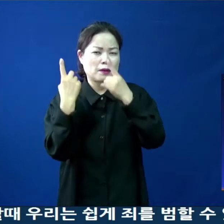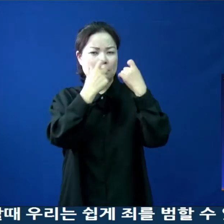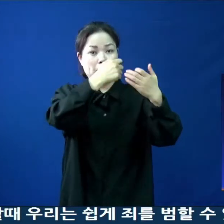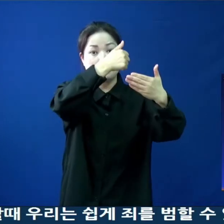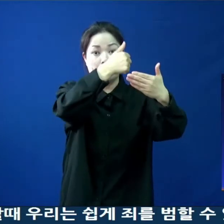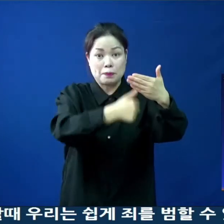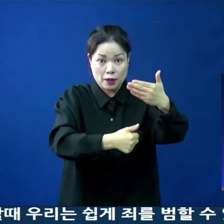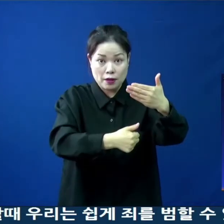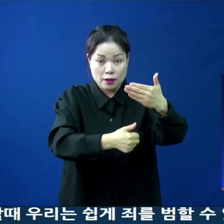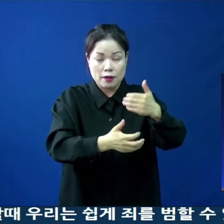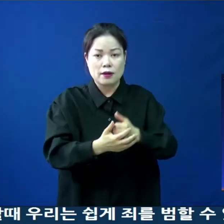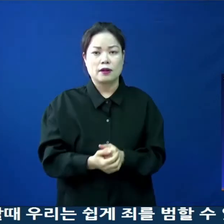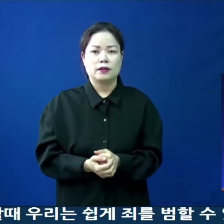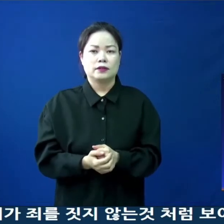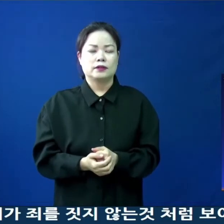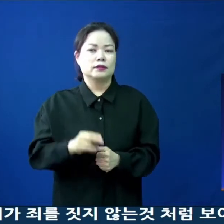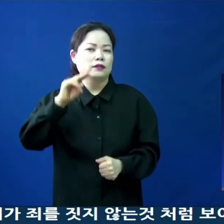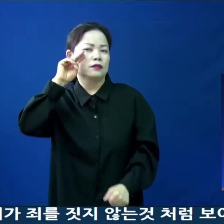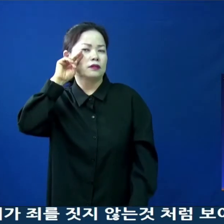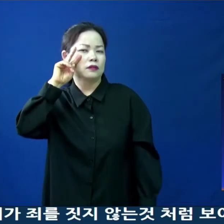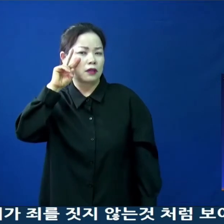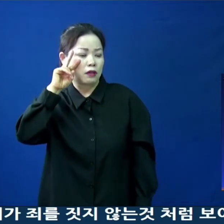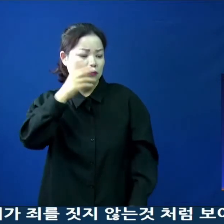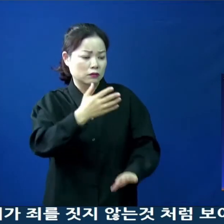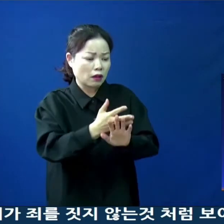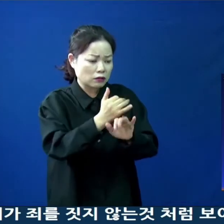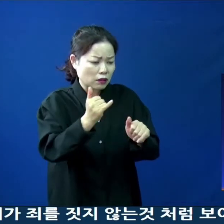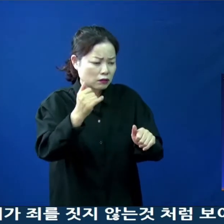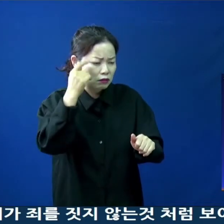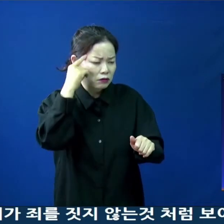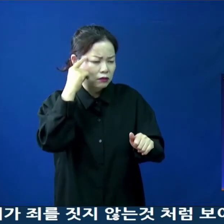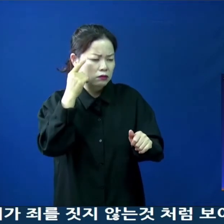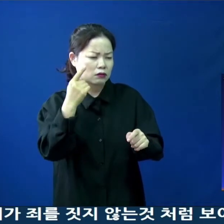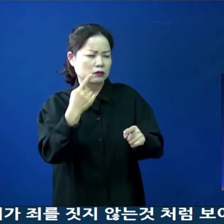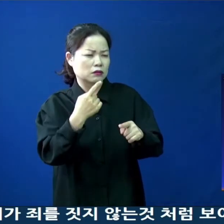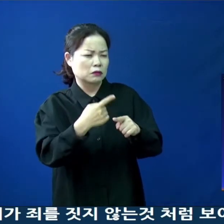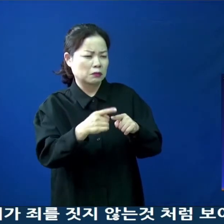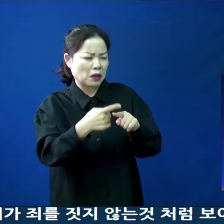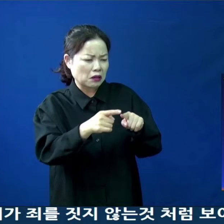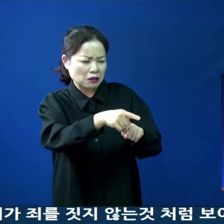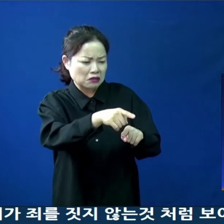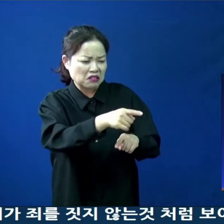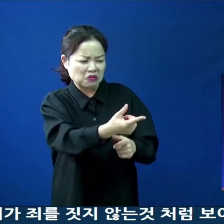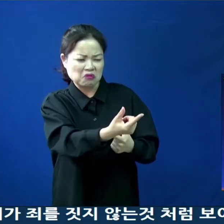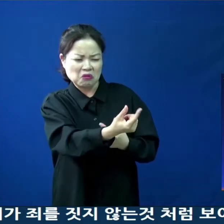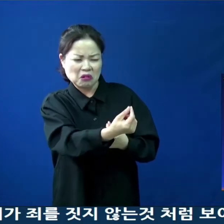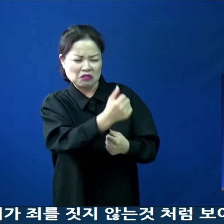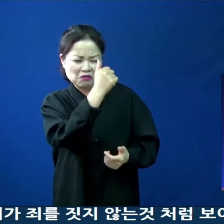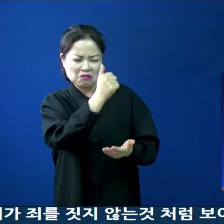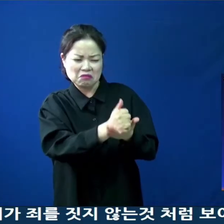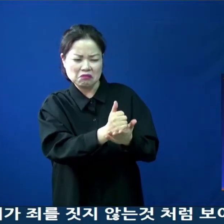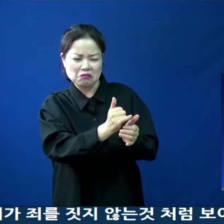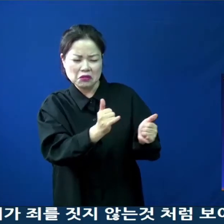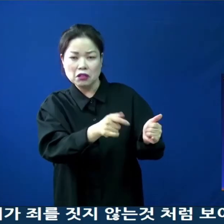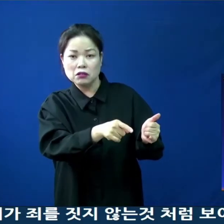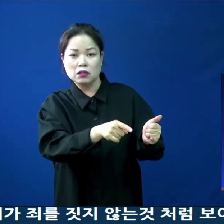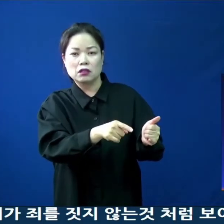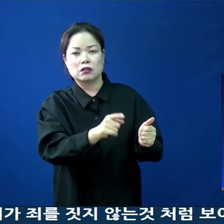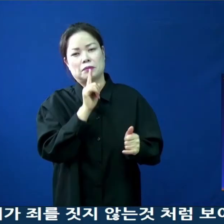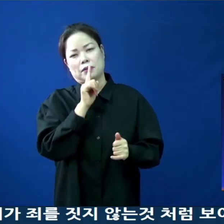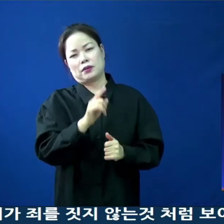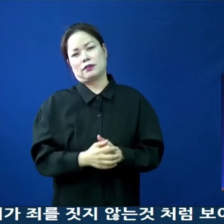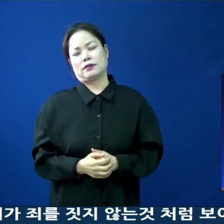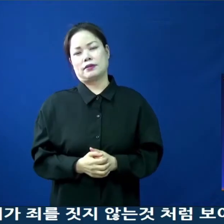것이죠. 그래서 사도 바울은 다른 사람을 판단하는 너도 동일한 죄인이야 라고 이야기하고 있는